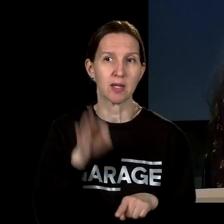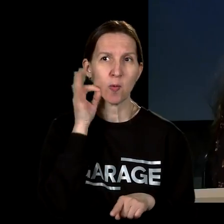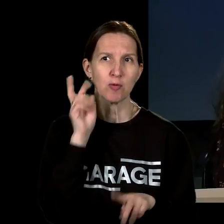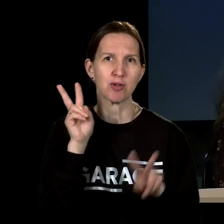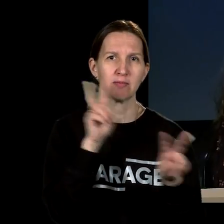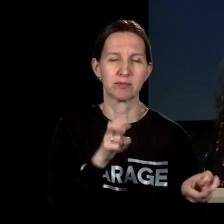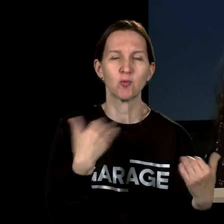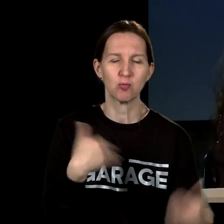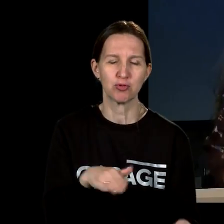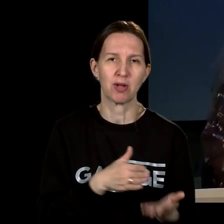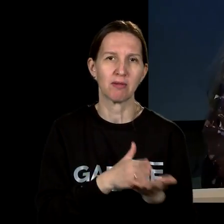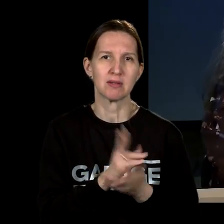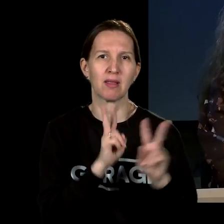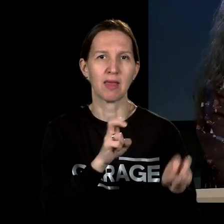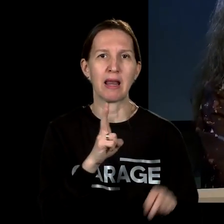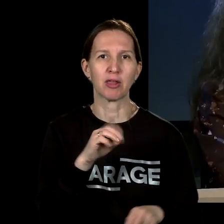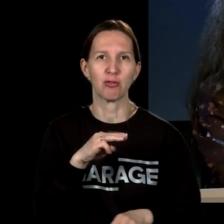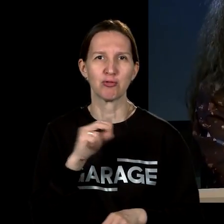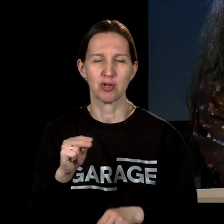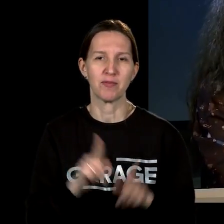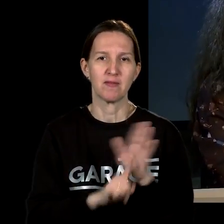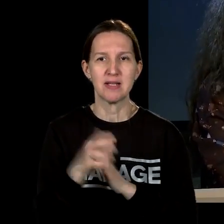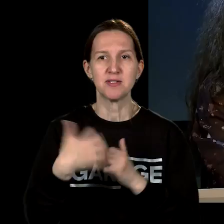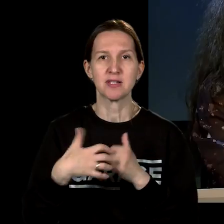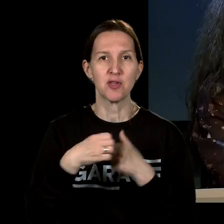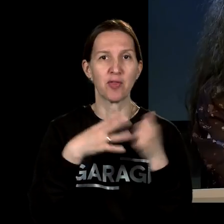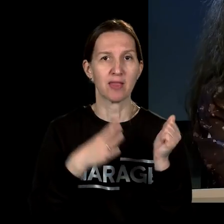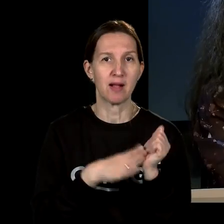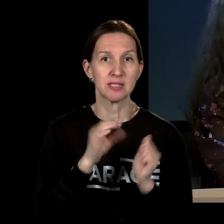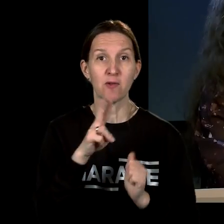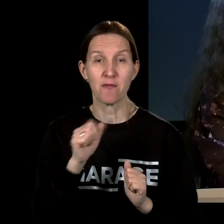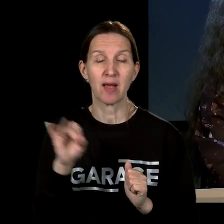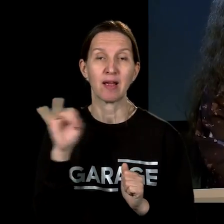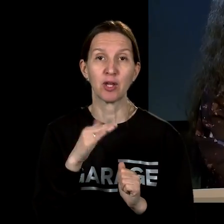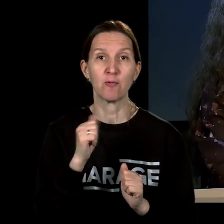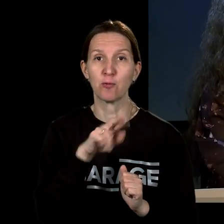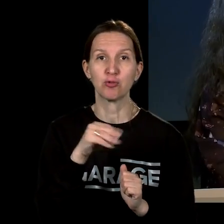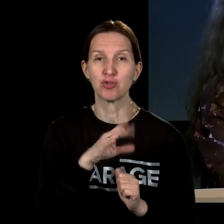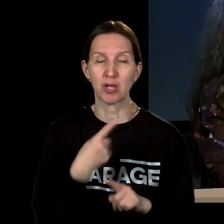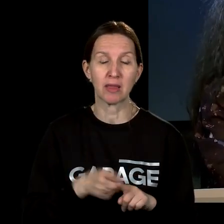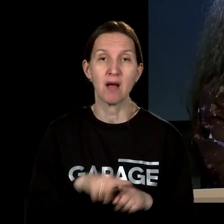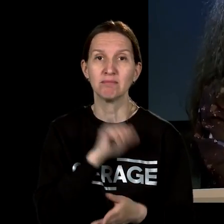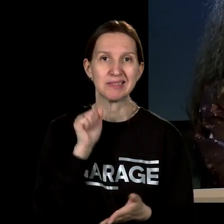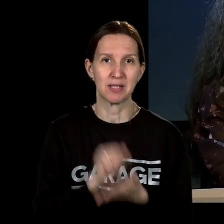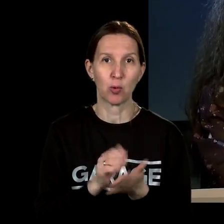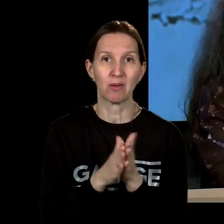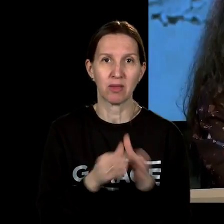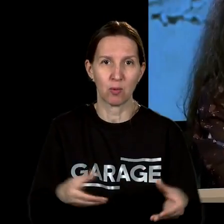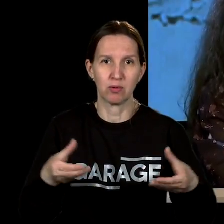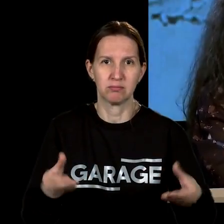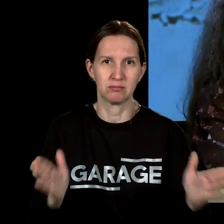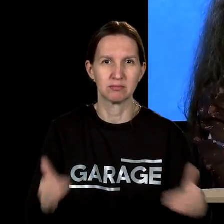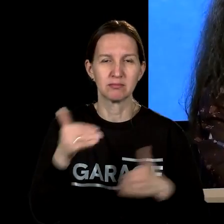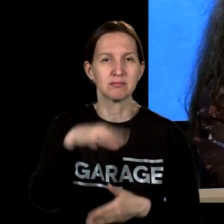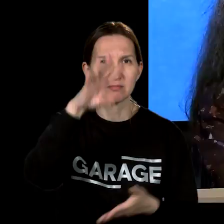признак кичи, да, вот там с середины 19 века, и которым Фуджита посвящает целую книжку, он издает книгу котов, и вот там